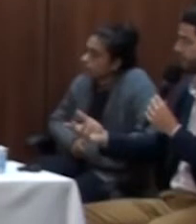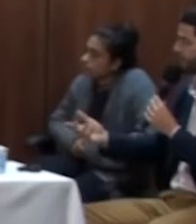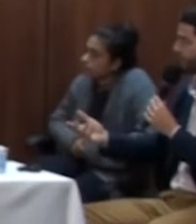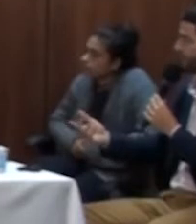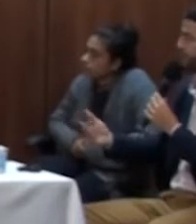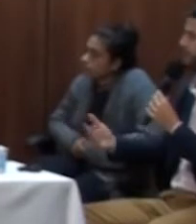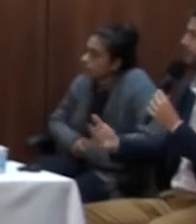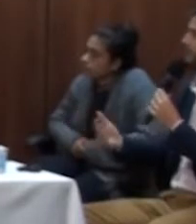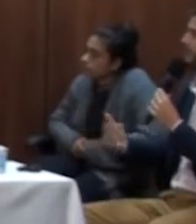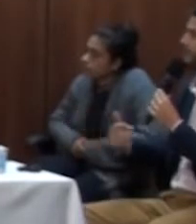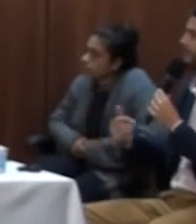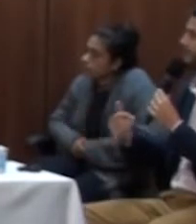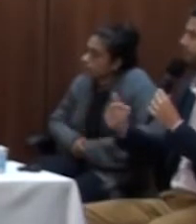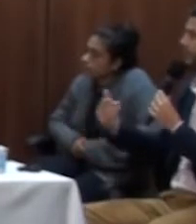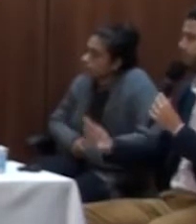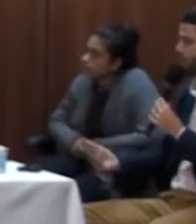mulheres transexuais